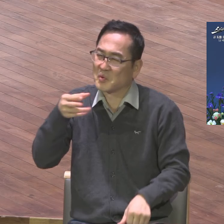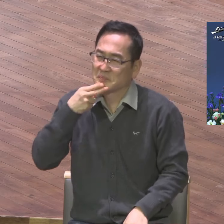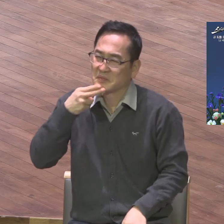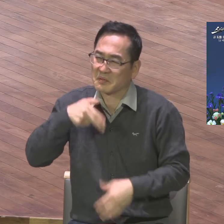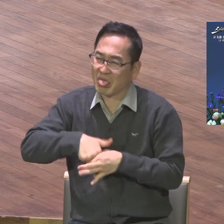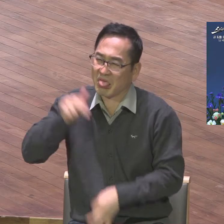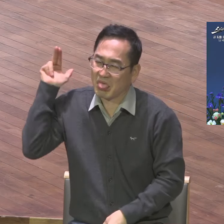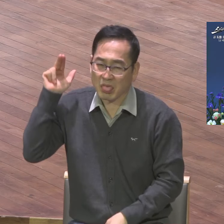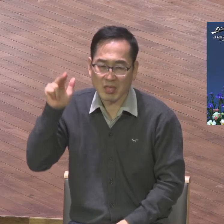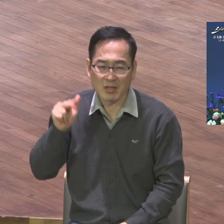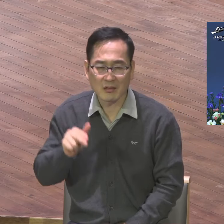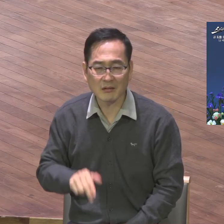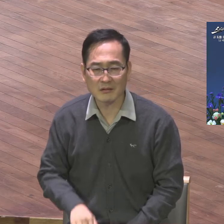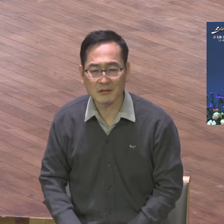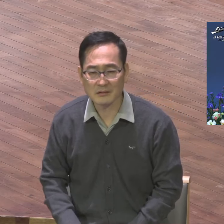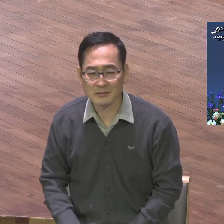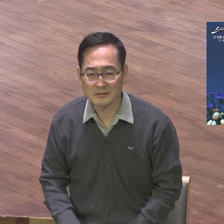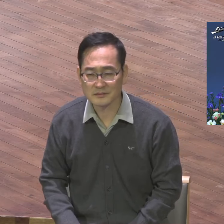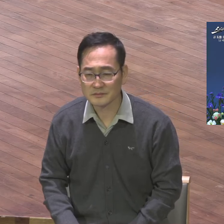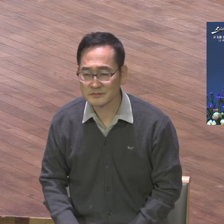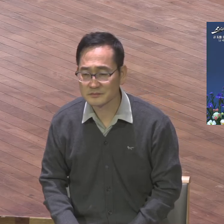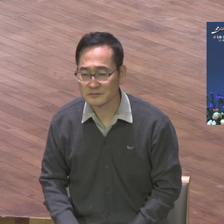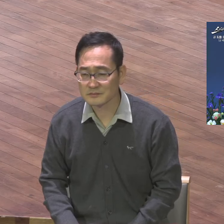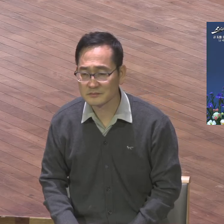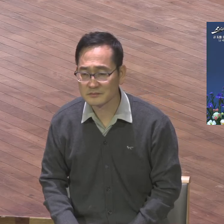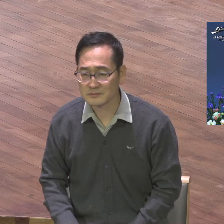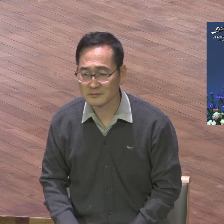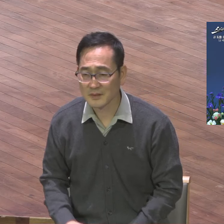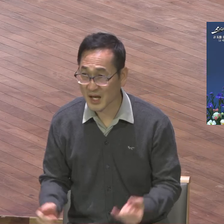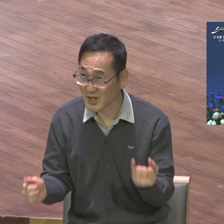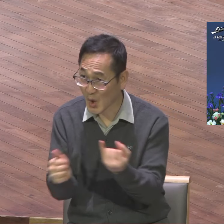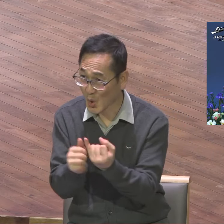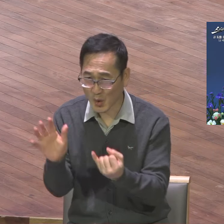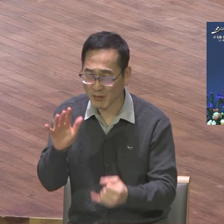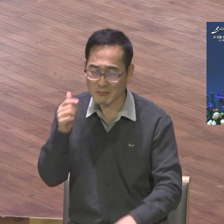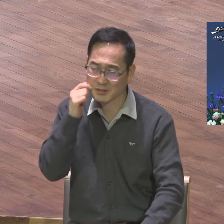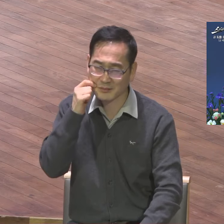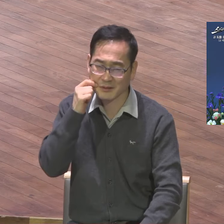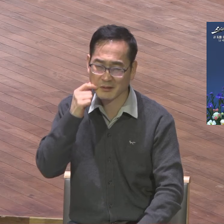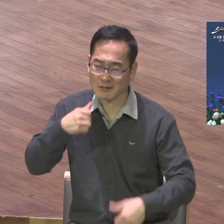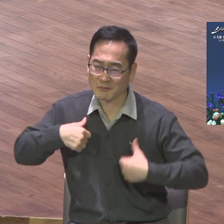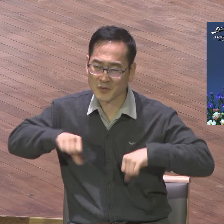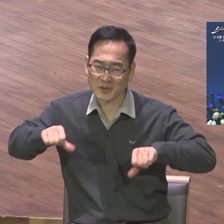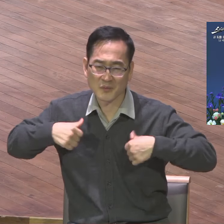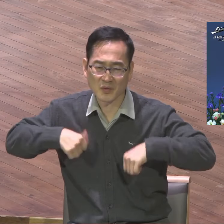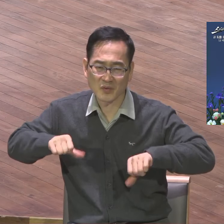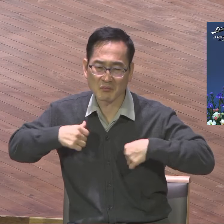어째 보면 결혼을 못하는 이것이 자연스러운 오늘의 현상이 아닌가.